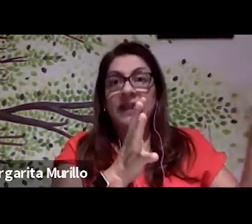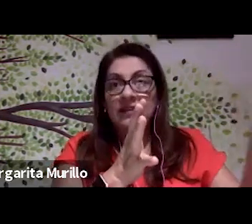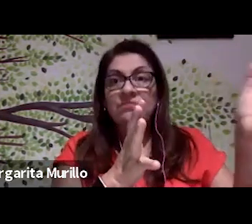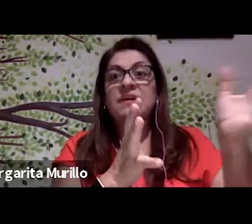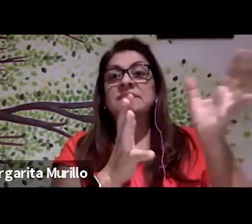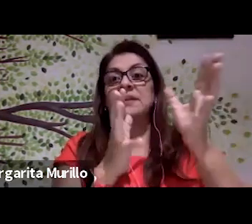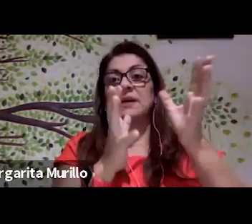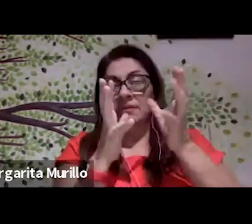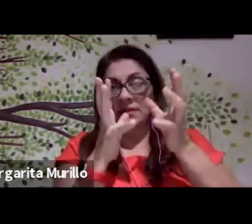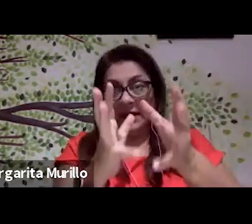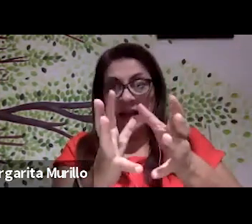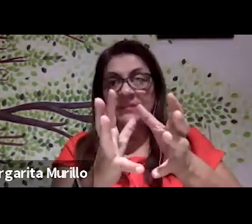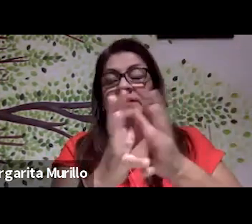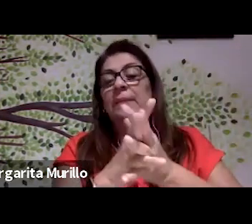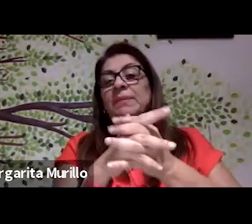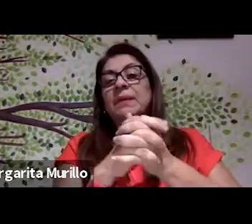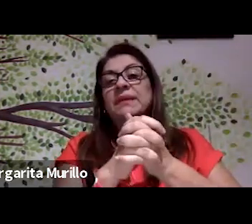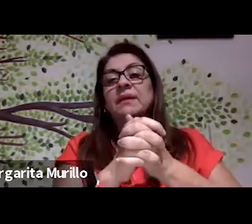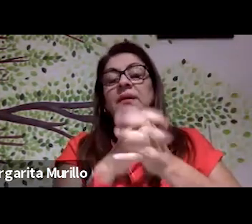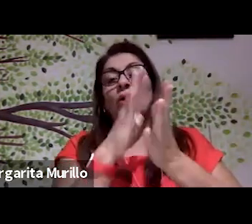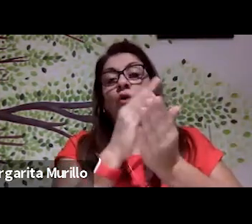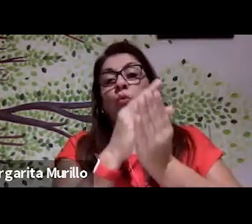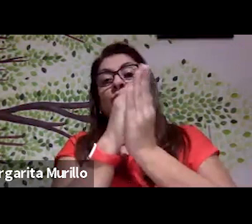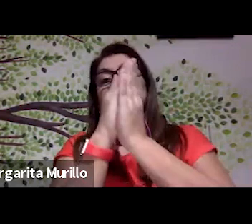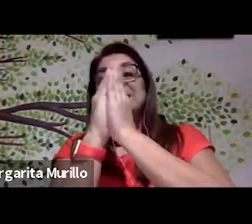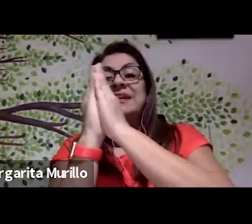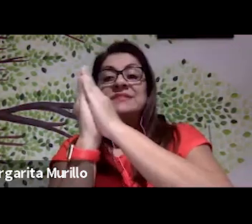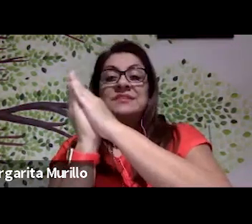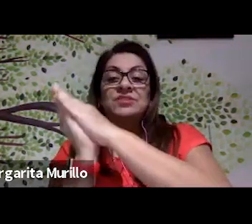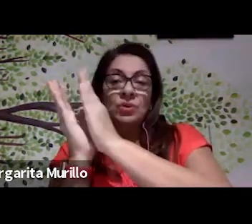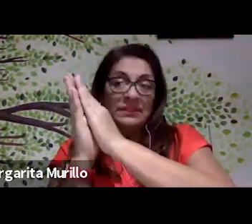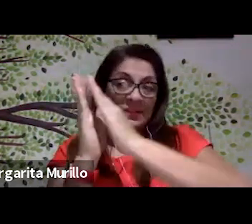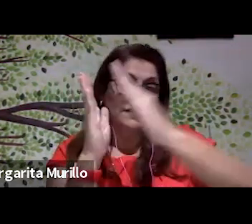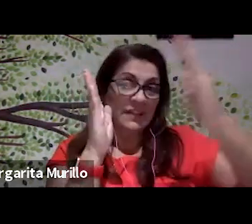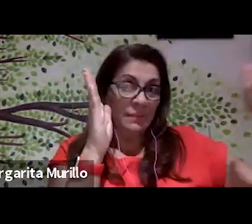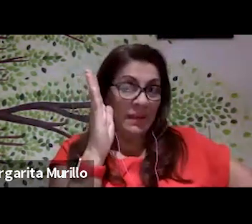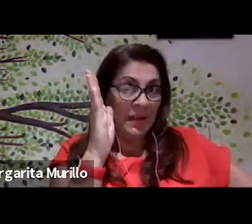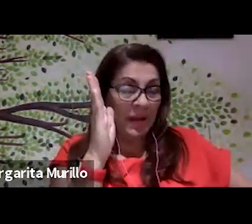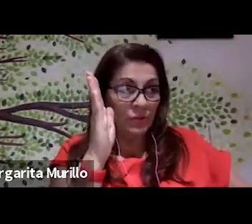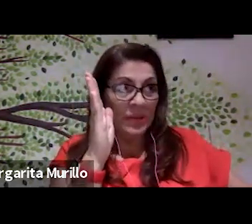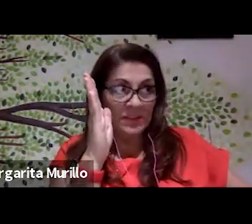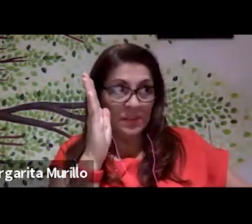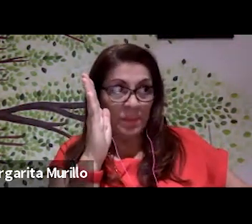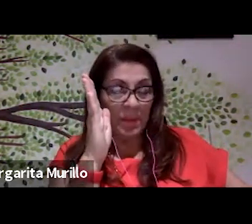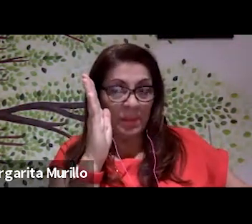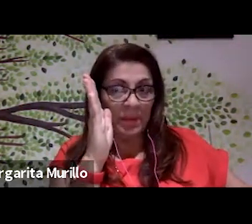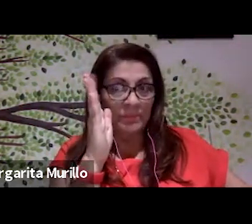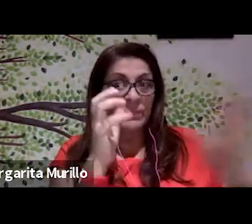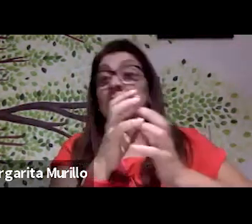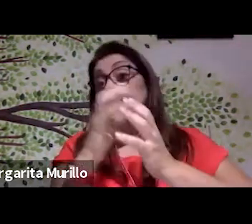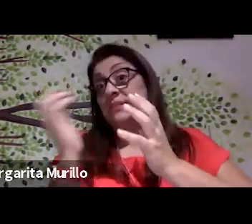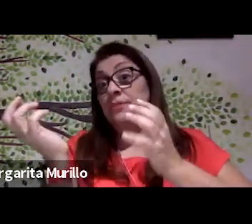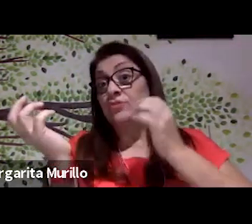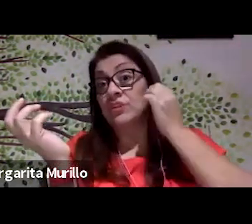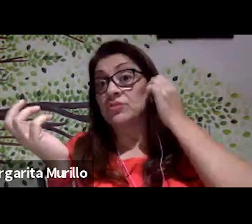de la infancia de las de la primaria cuando hace la transición el destete más lejano que hace de papá y mamá